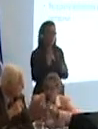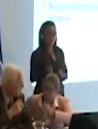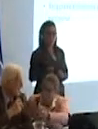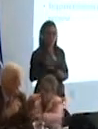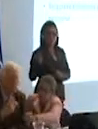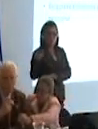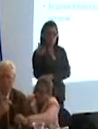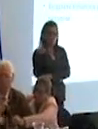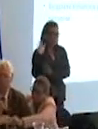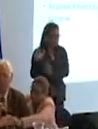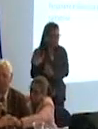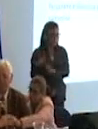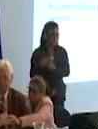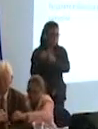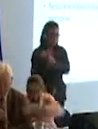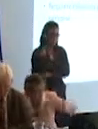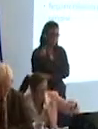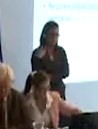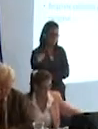conferencia de Daniel.